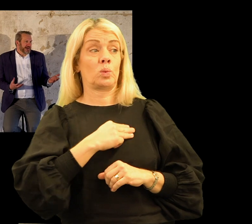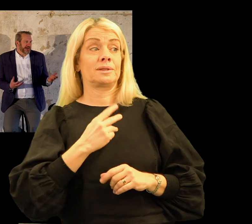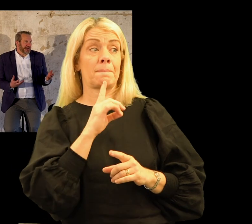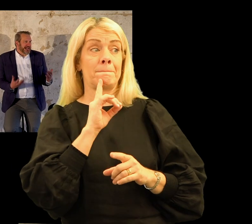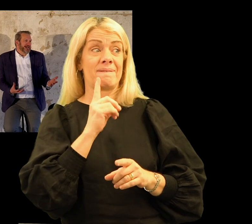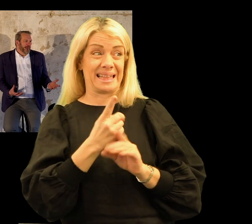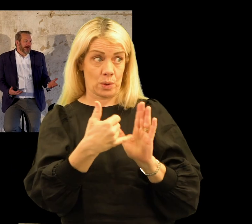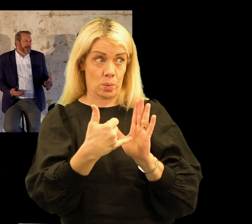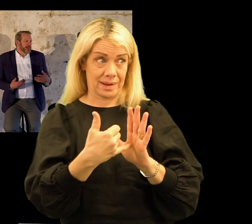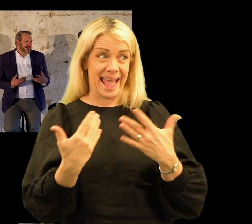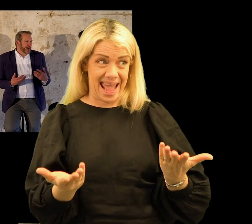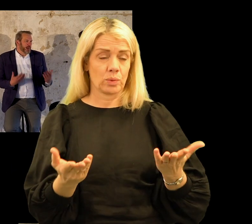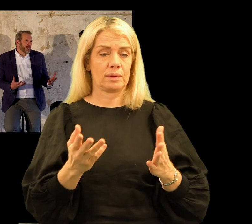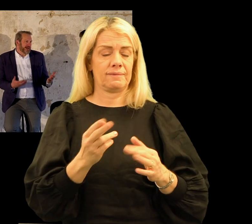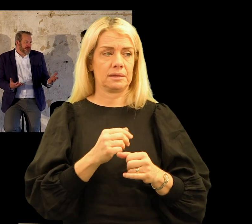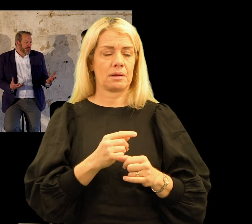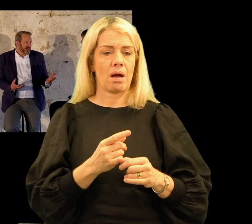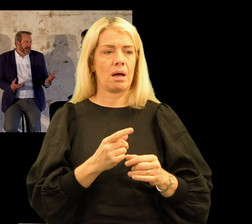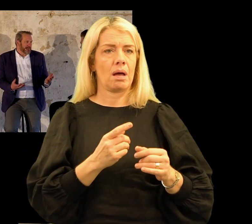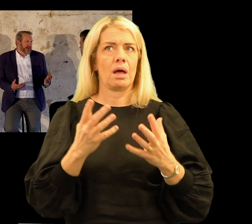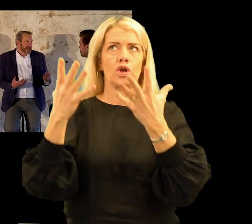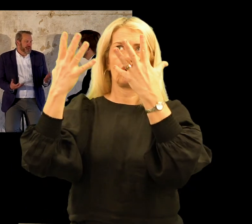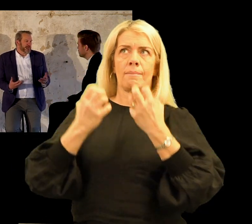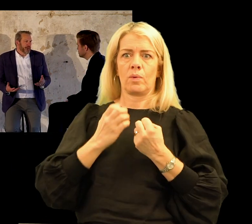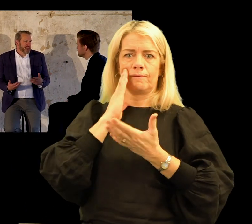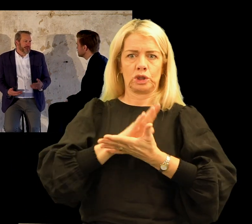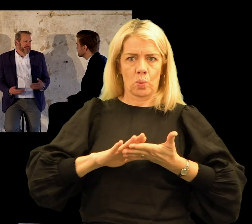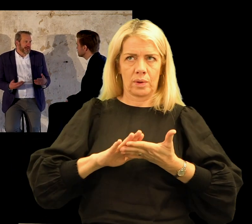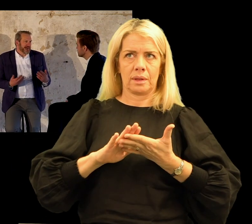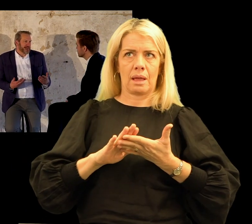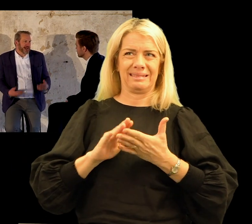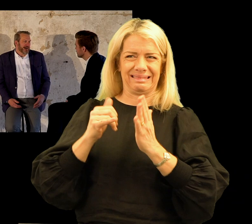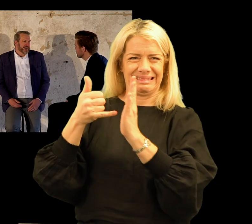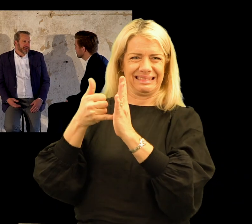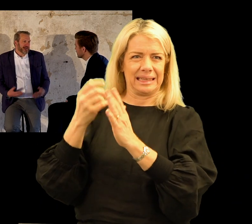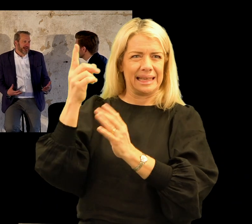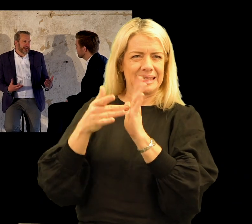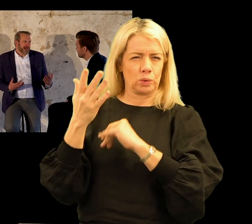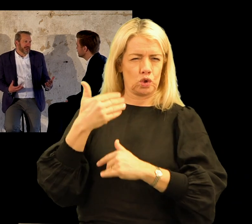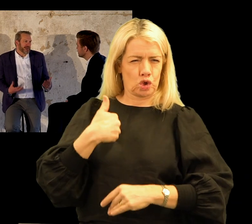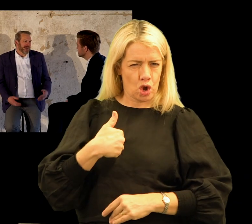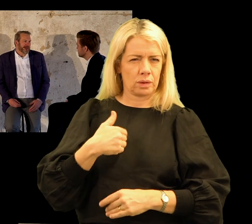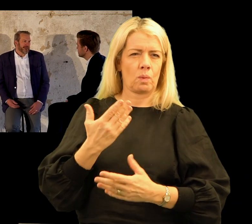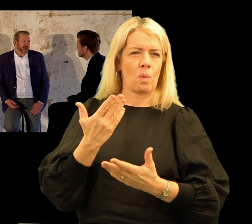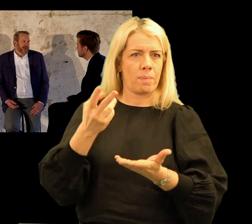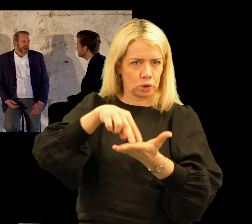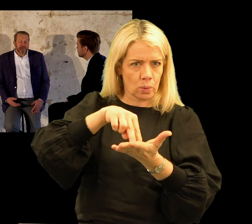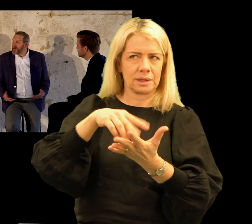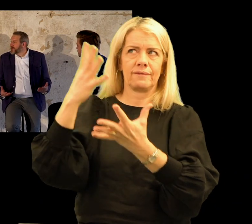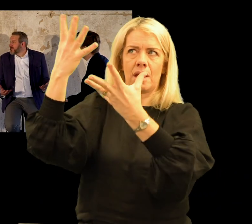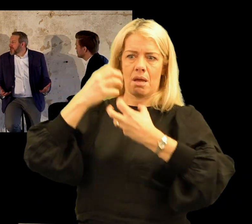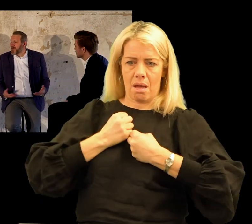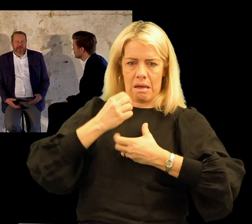Missionsbefallningens innehåll är ju egentligen att gå med den försoningen med Jesu död och uppståndelse till varje människa, så att den blir individuell erfarenhet.